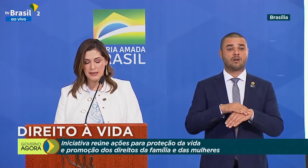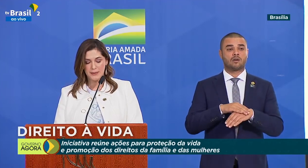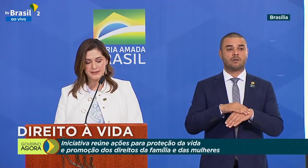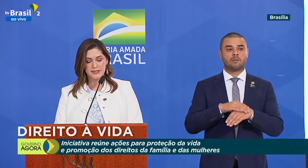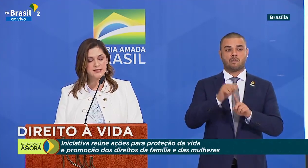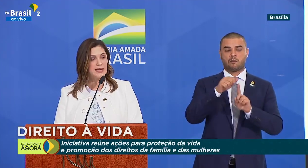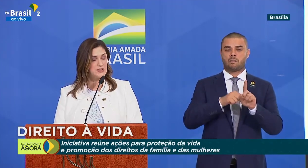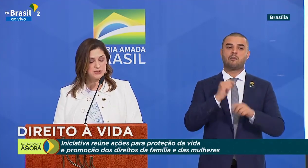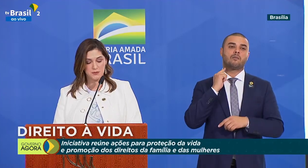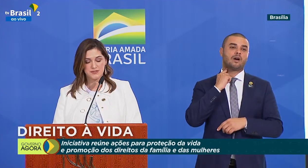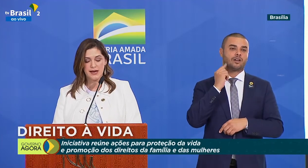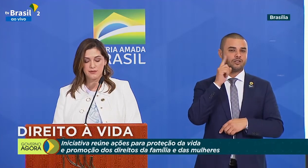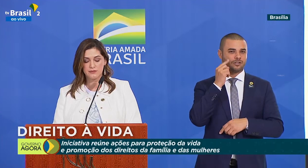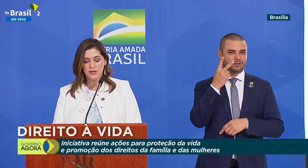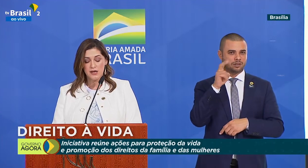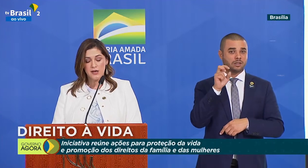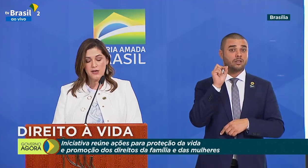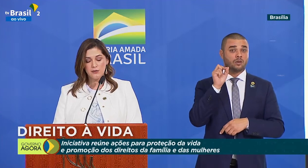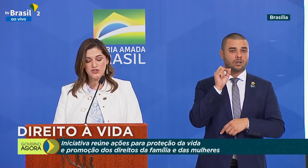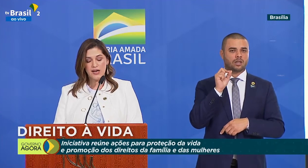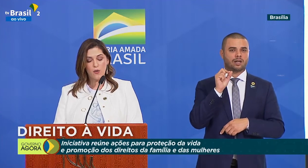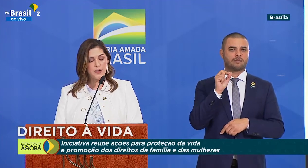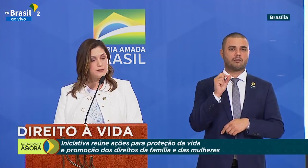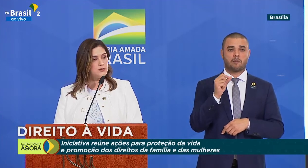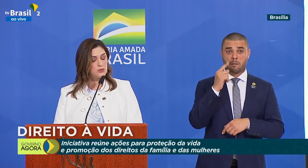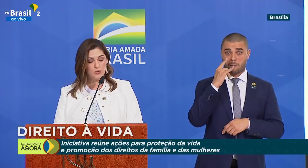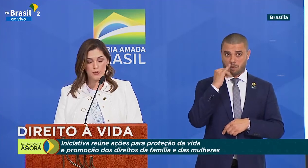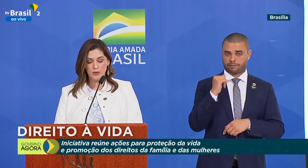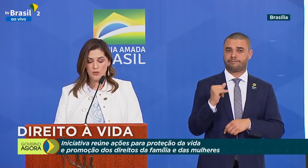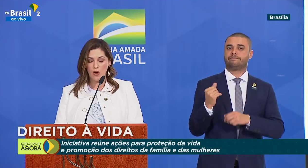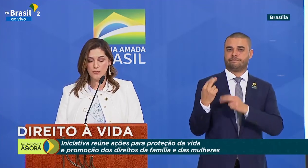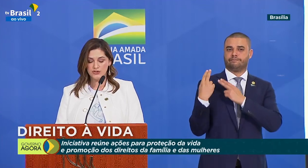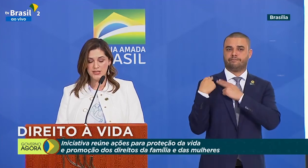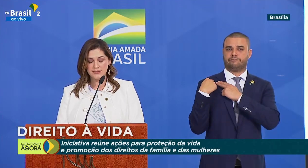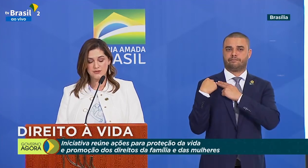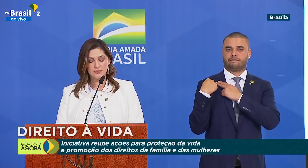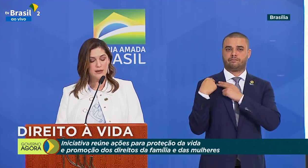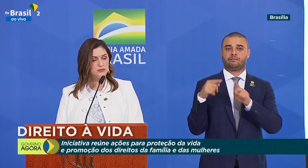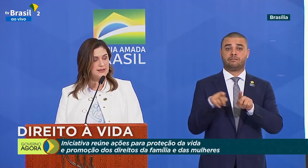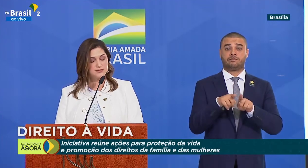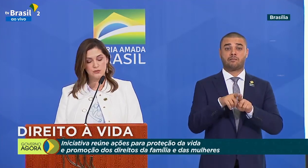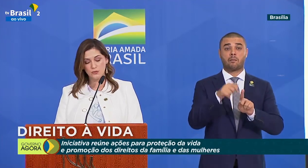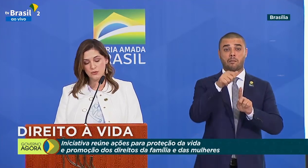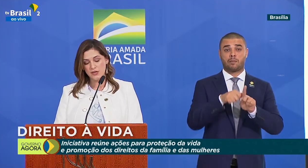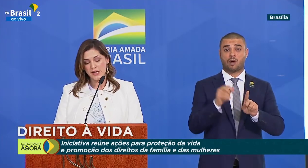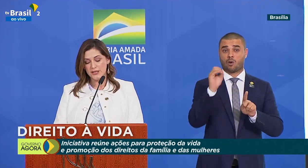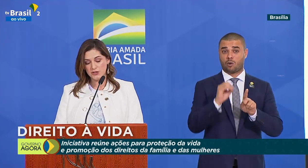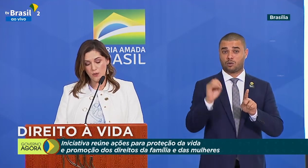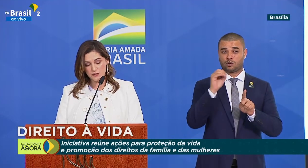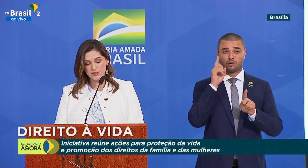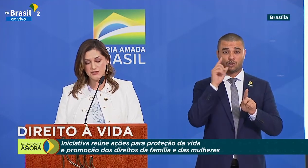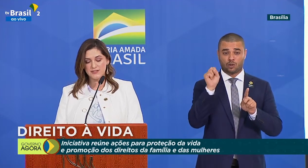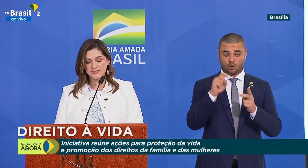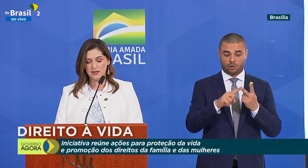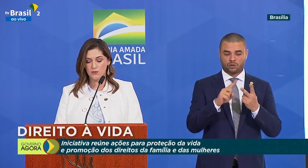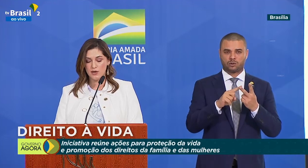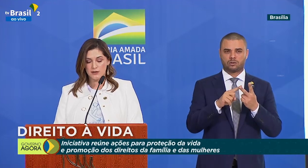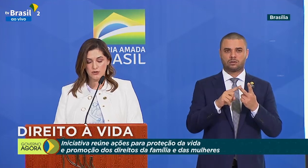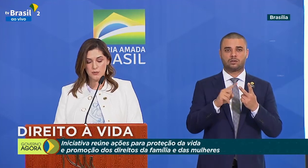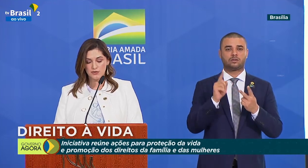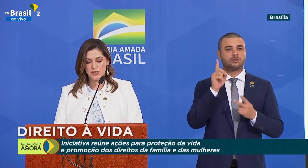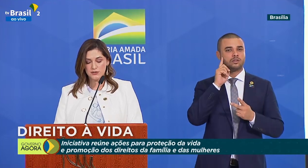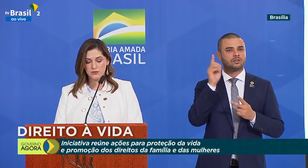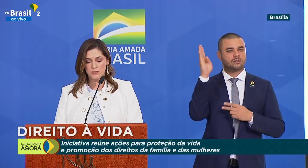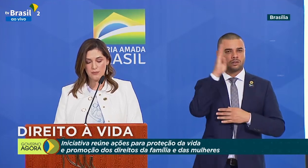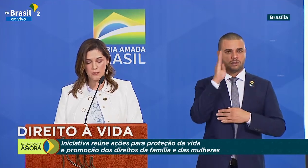como o dia da paternidade responsável e o dia oito de outubro como Dia Nacional do nascituro e de conscientização